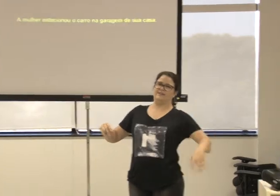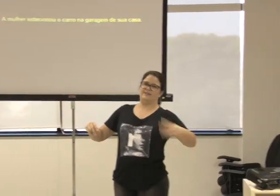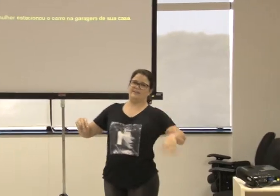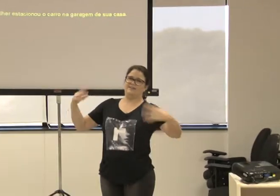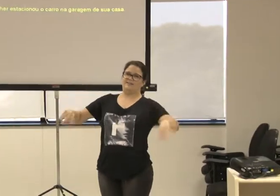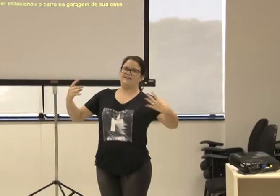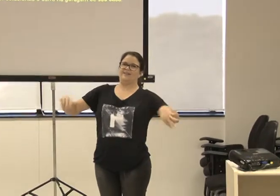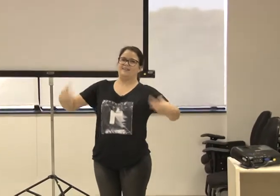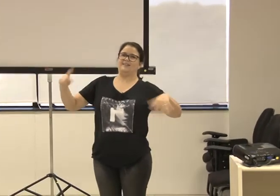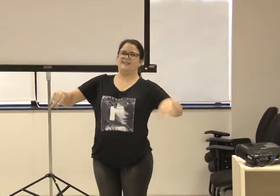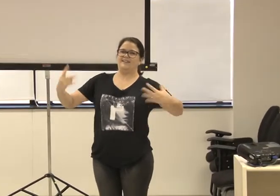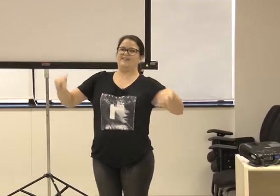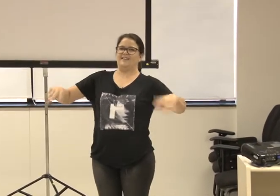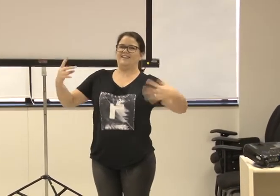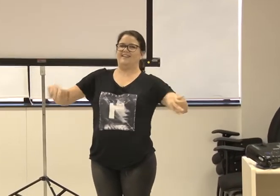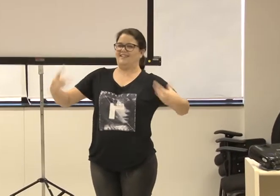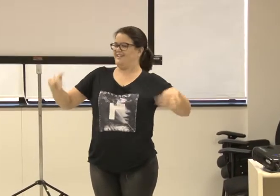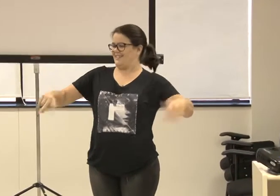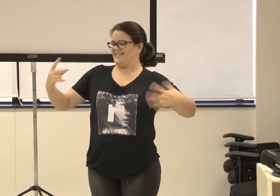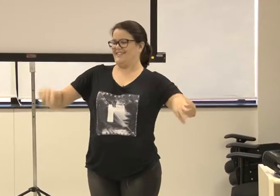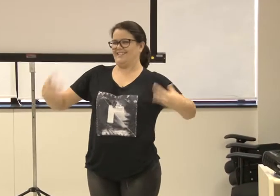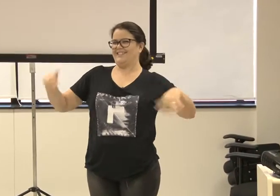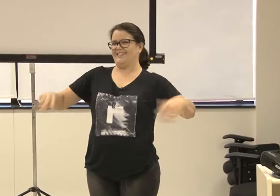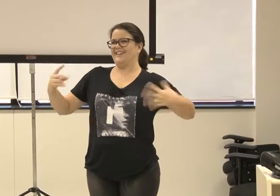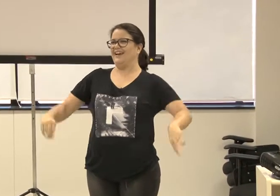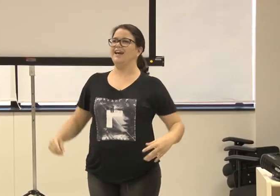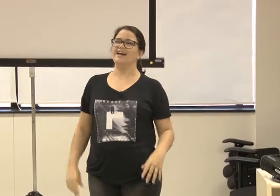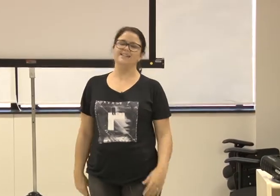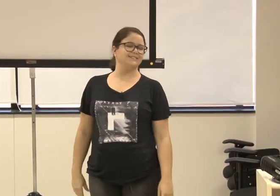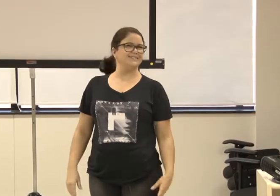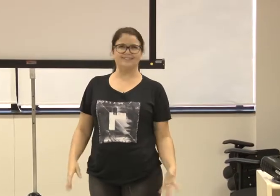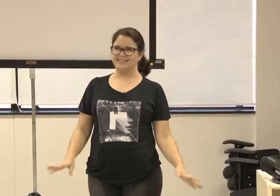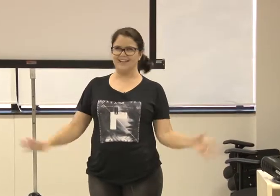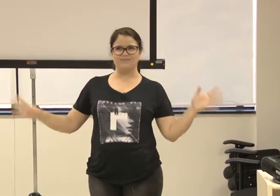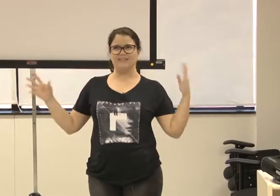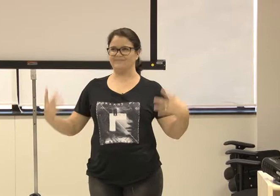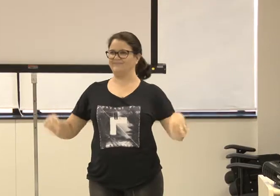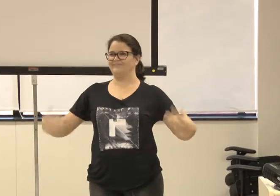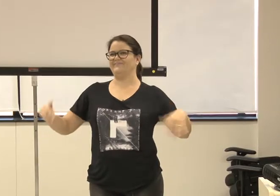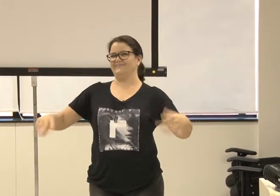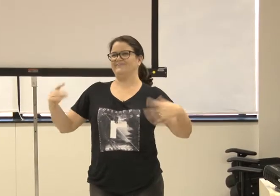Sério.